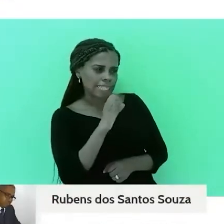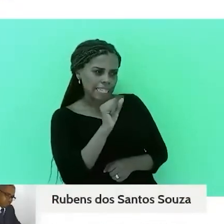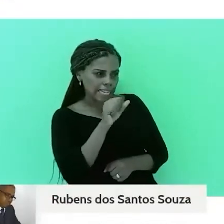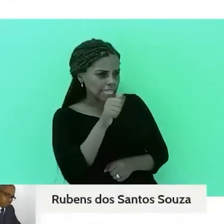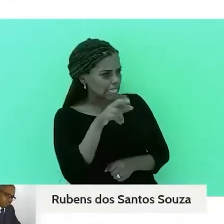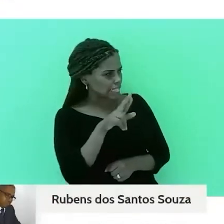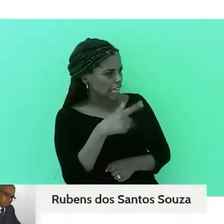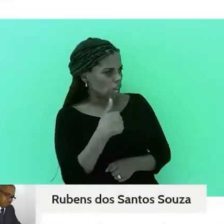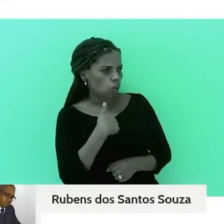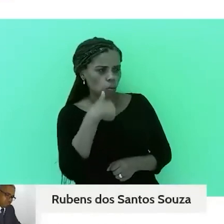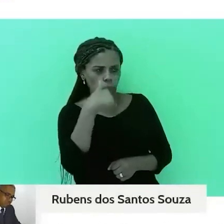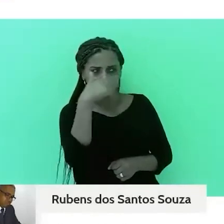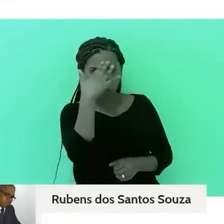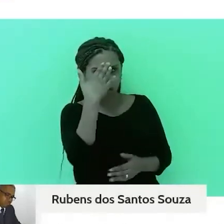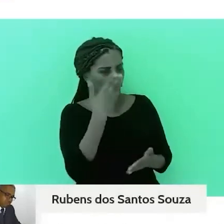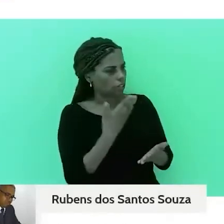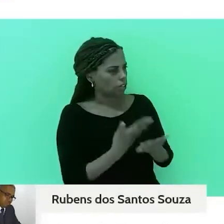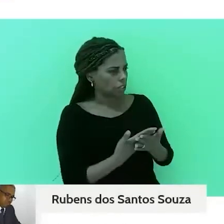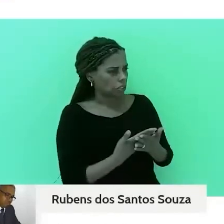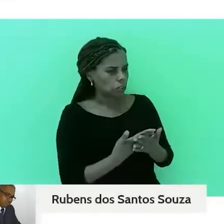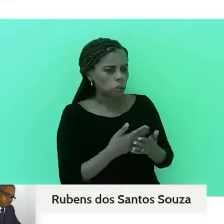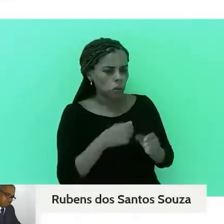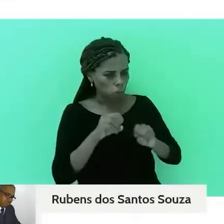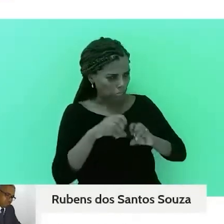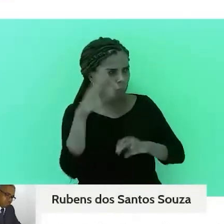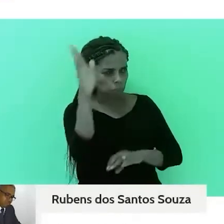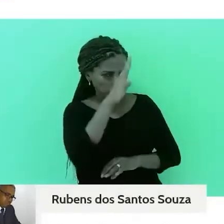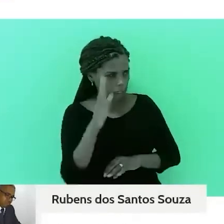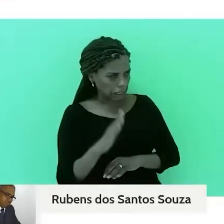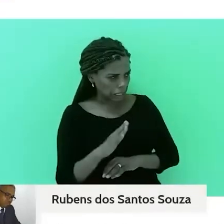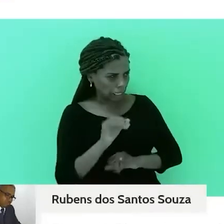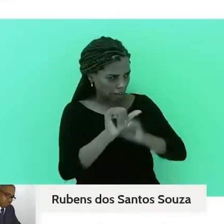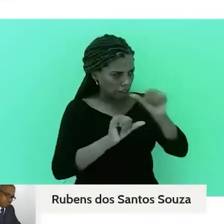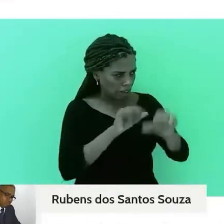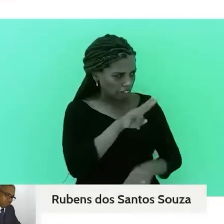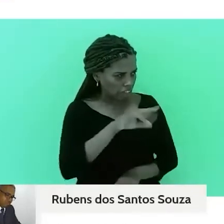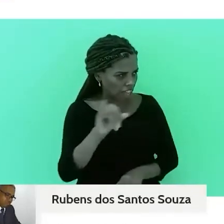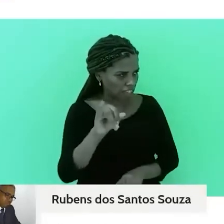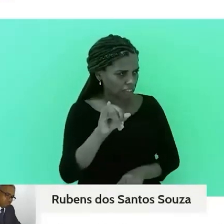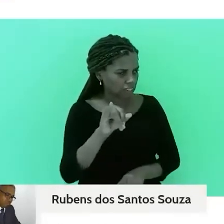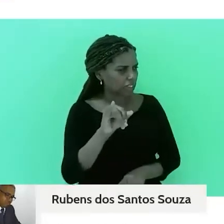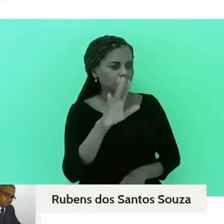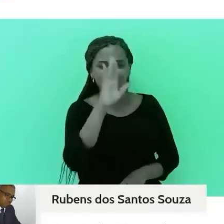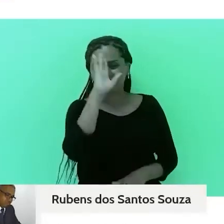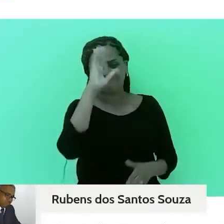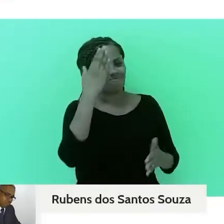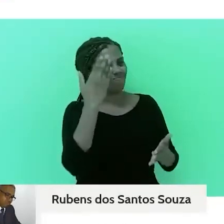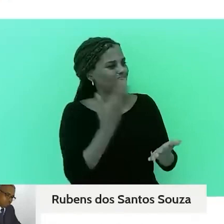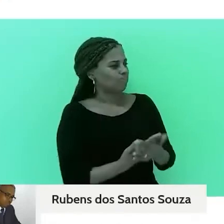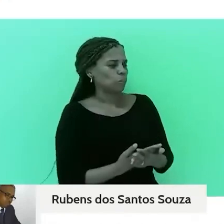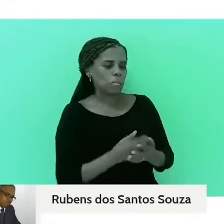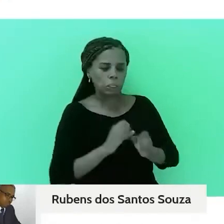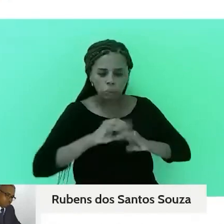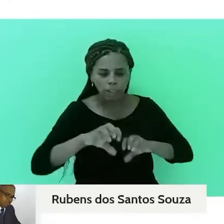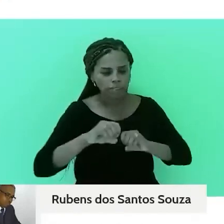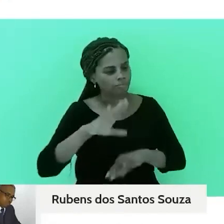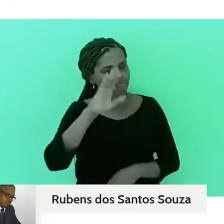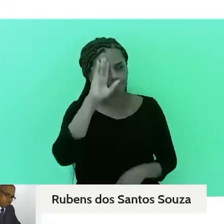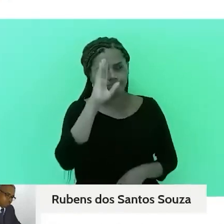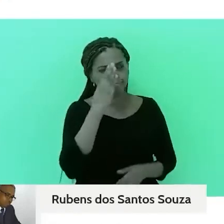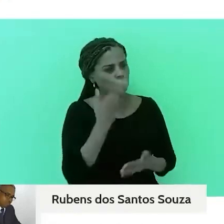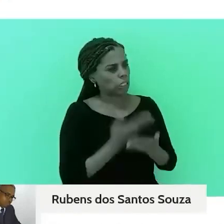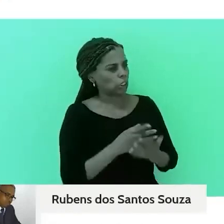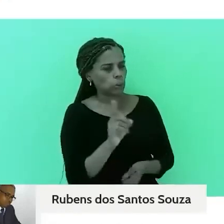não acredito que a educação brasileira vai mudar. O senhor me perdoe, eu não acredito mais na educação. Eu fico